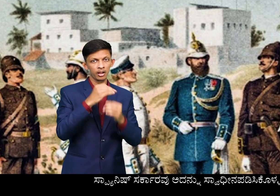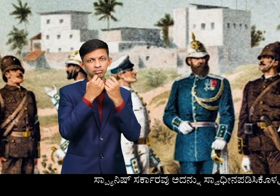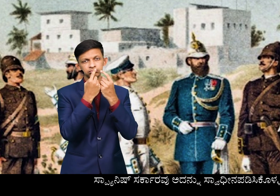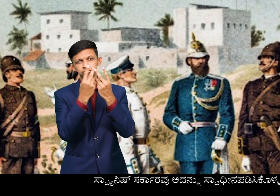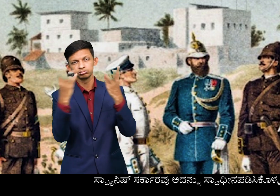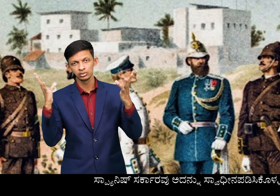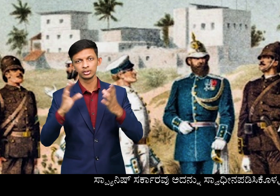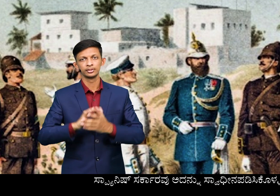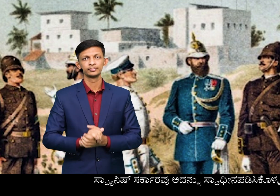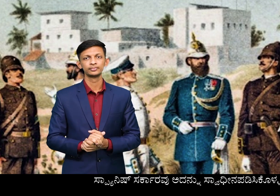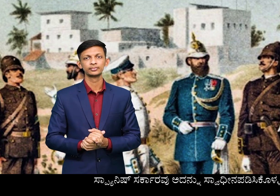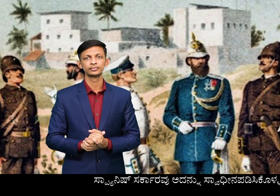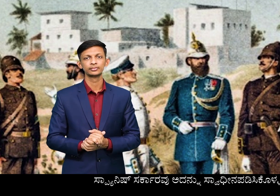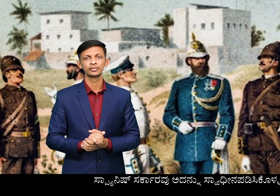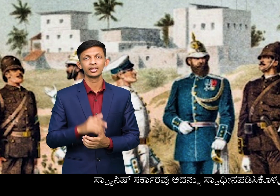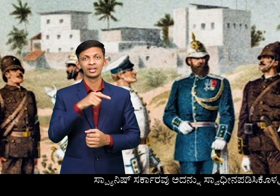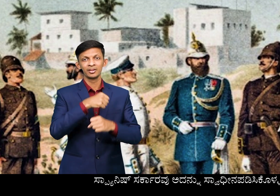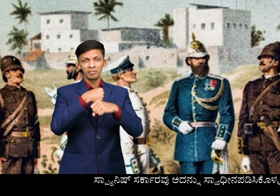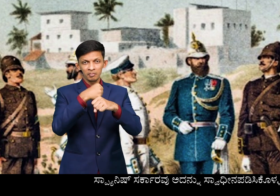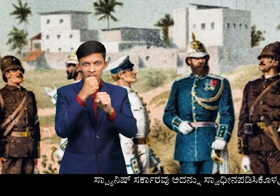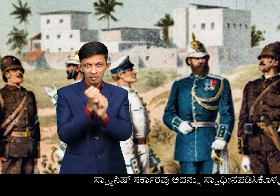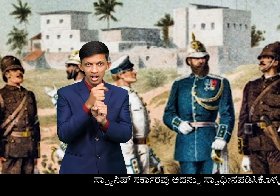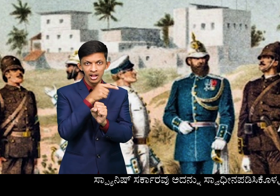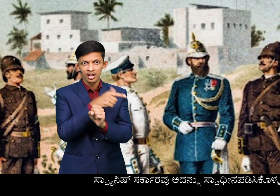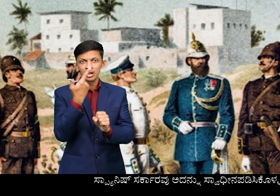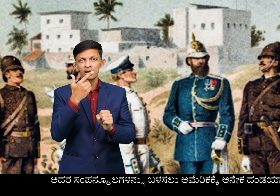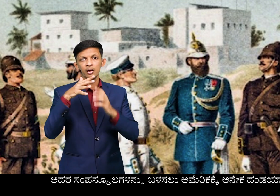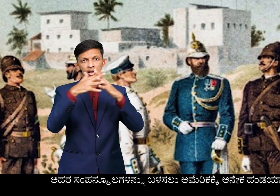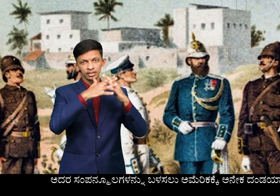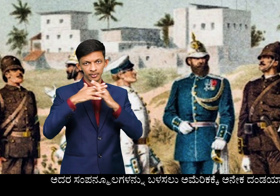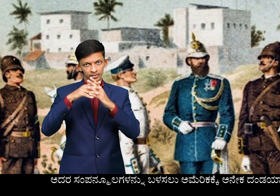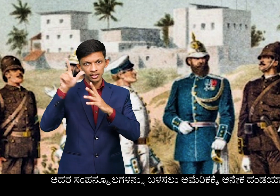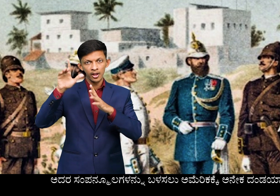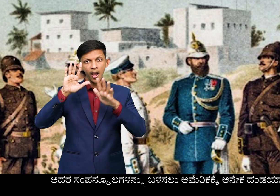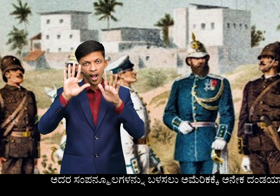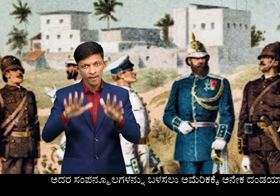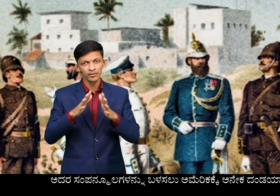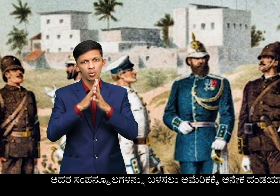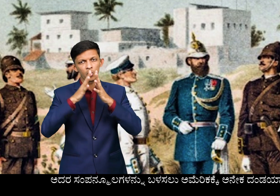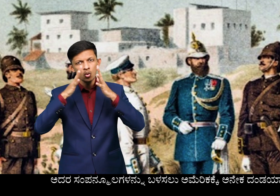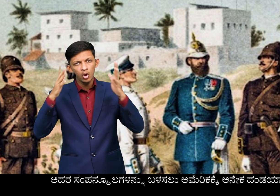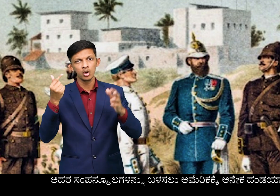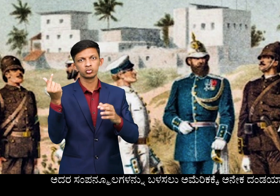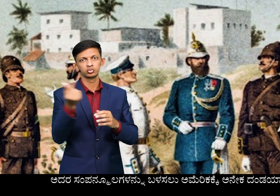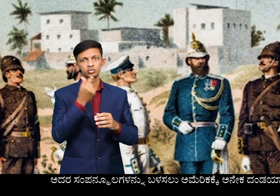ಸ್ಪ್ಯಾನಿಷ್ ಸರ್ಕಾರವು ಅದನ್ನು ಸ್ವಾಧೀನಪಡಿಸಿಕೊಳ್ಳಲು ಮತ್ತು ಅದರ ಸಂಪನ್ಮೂಲಗಳನ್ನು ಬಳಸಲು ಅಮೆರಿಕಾಗೆ